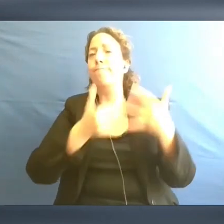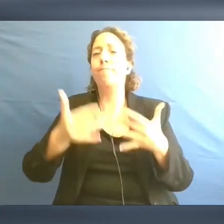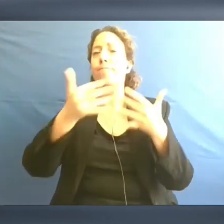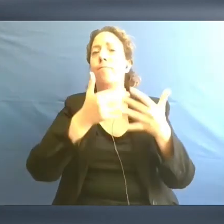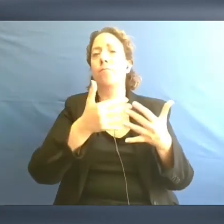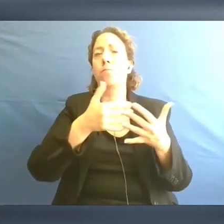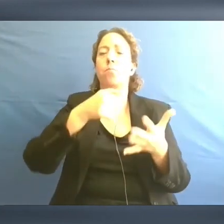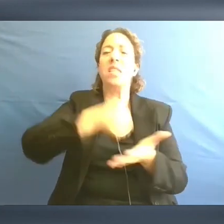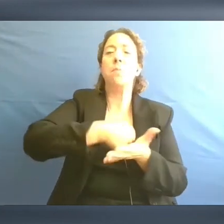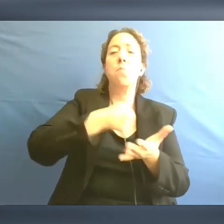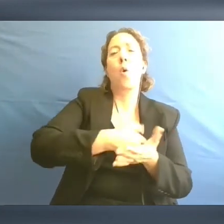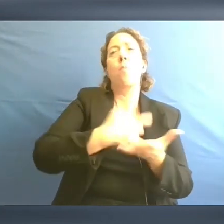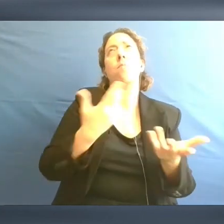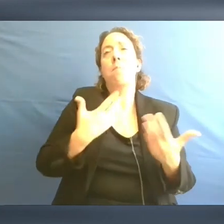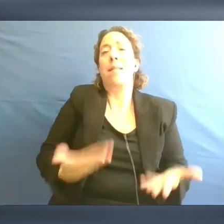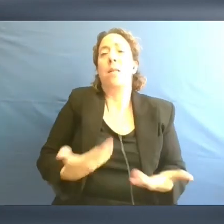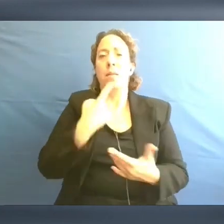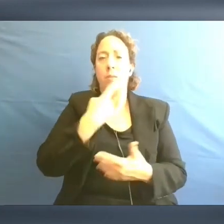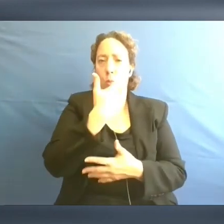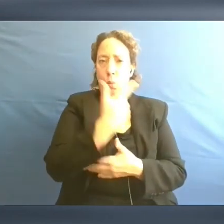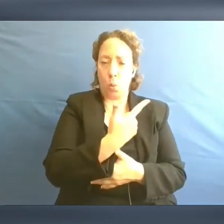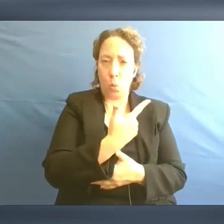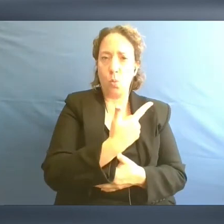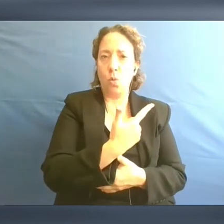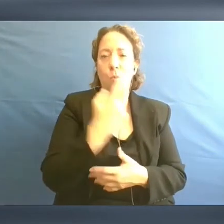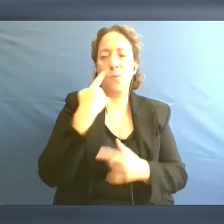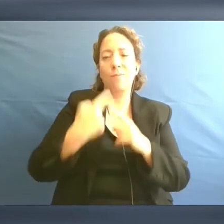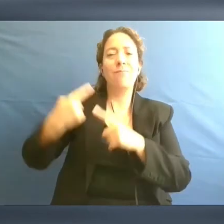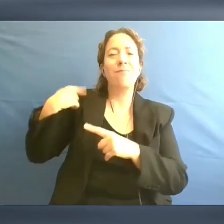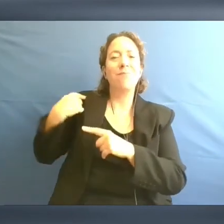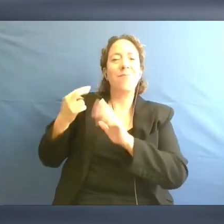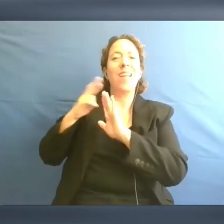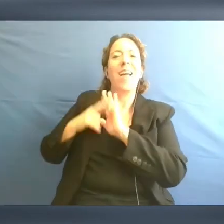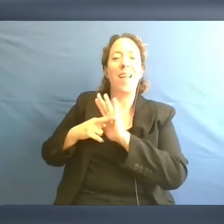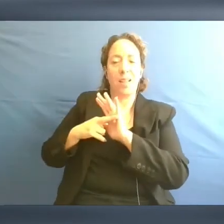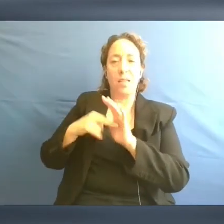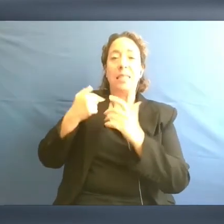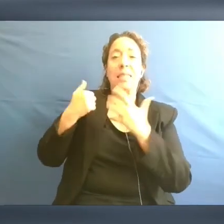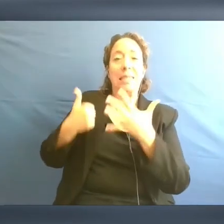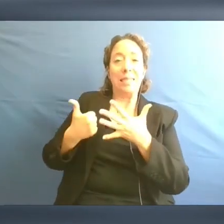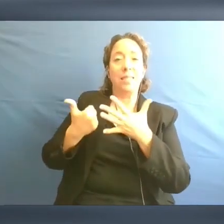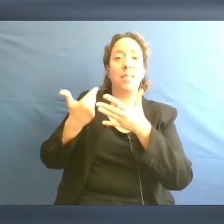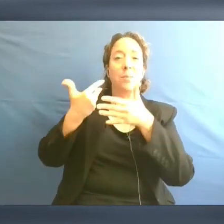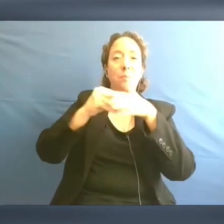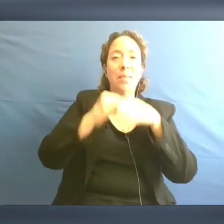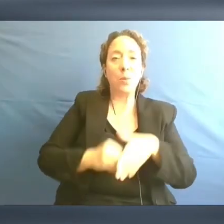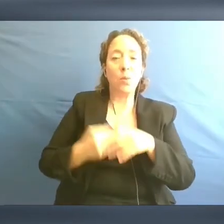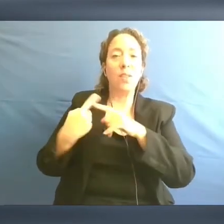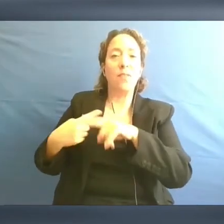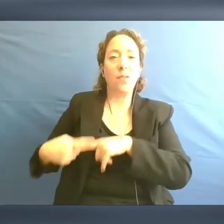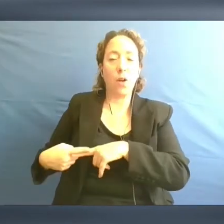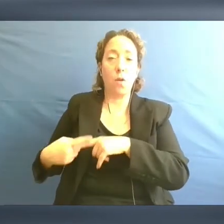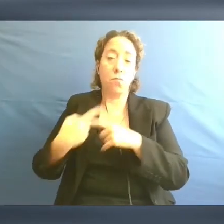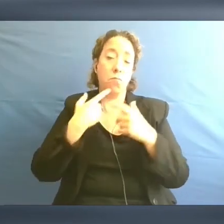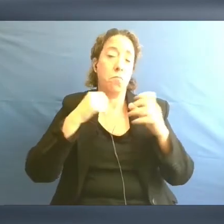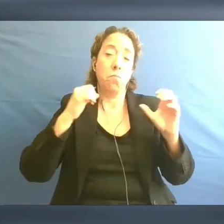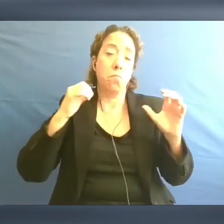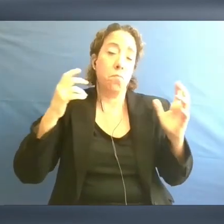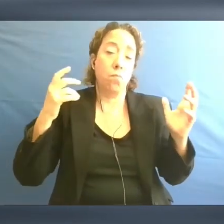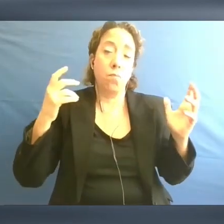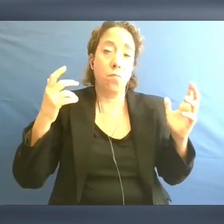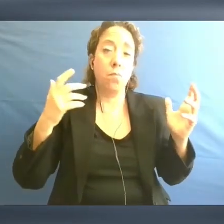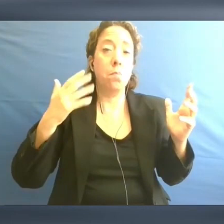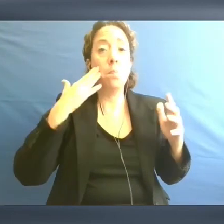varier. Donc, pour le moment, on en demande 2. On a vu sur la règle précédente, il y avait 6 implémentations différentes. C'est tout à fait possible que si on a